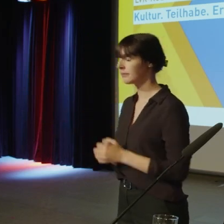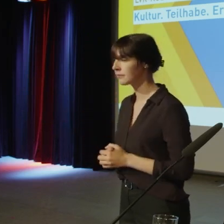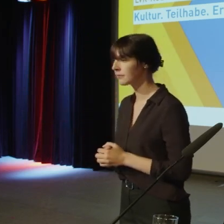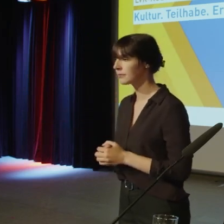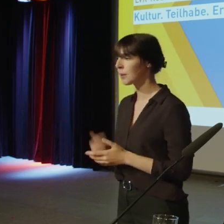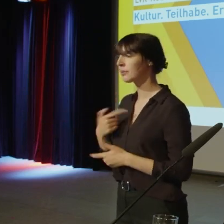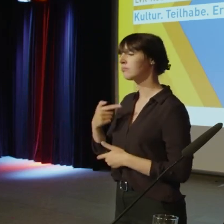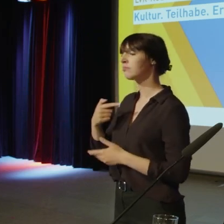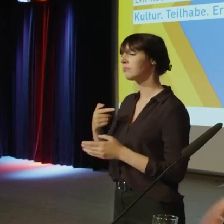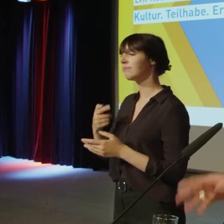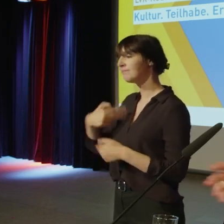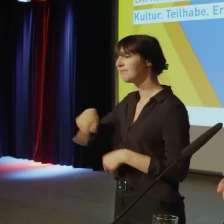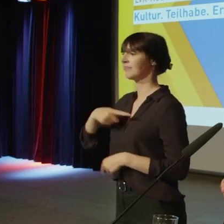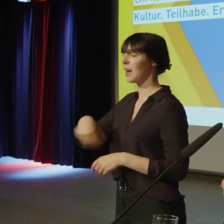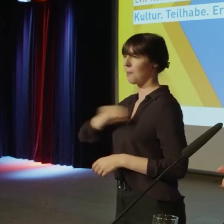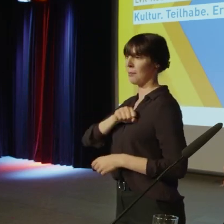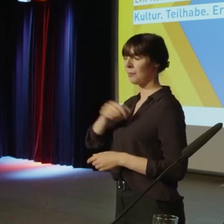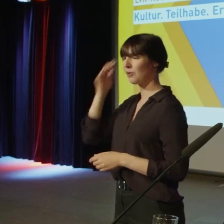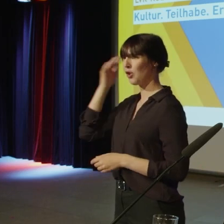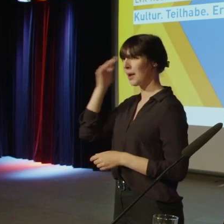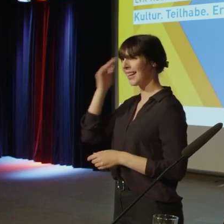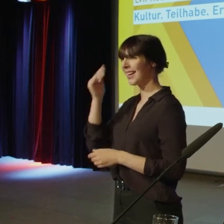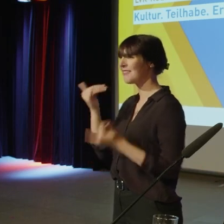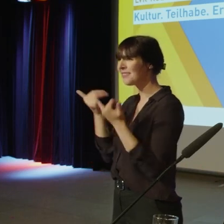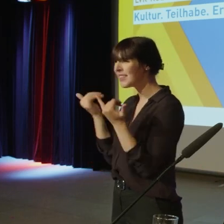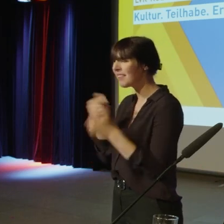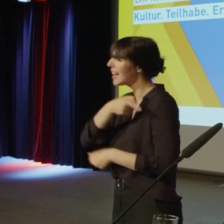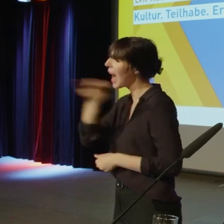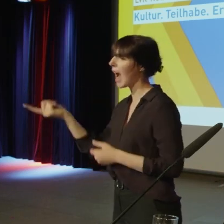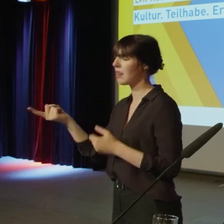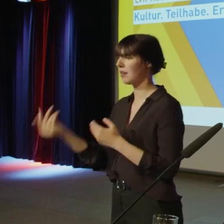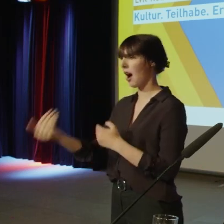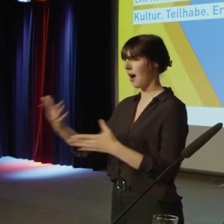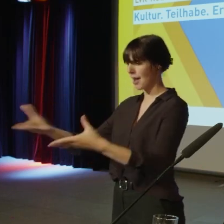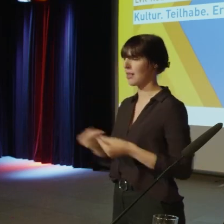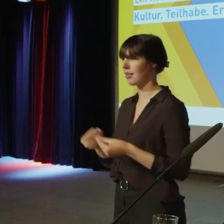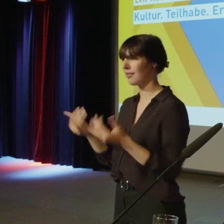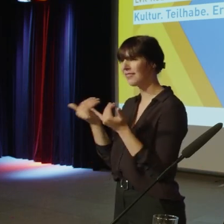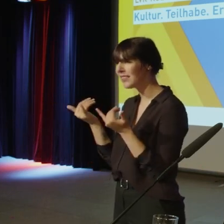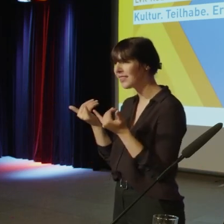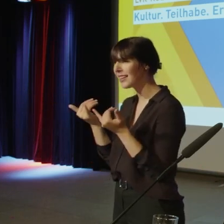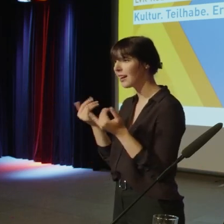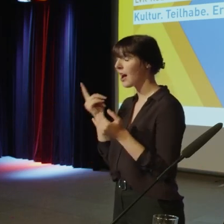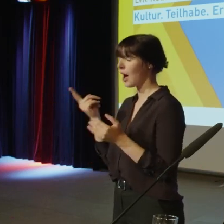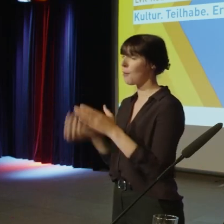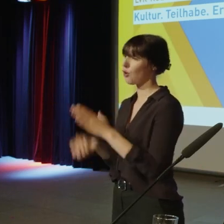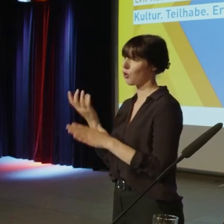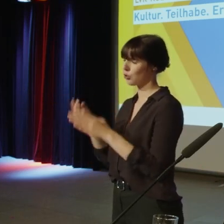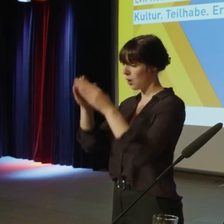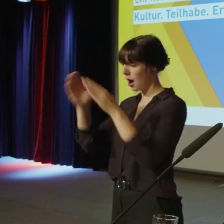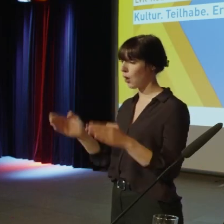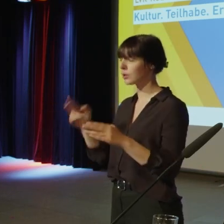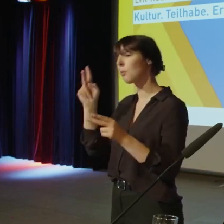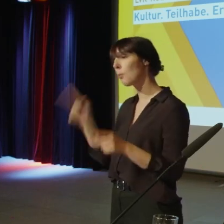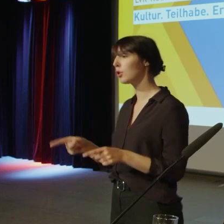wieder uns Gedanken darüber machen, wie holen wir alle Menschen rein, so dass es zu uns als Kultureinrichtungen passt, so dass wir daran Vergnügen haben,